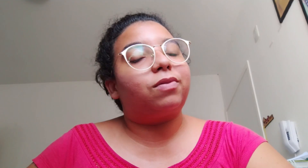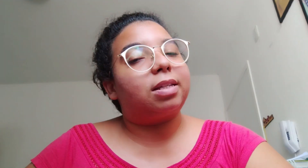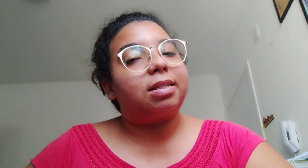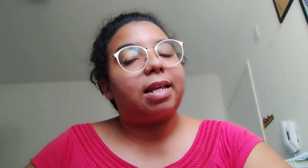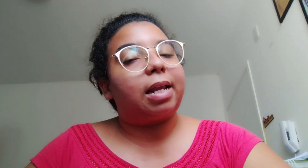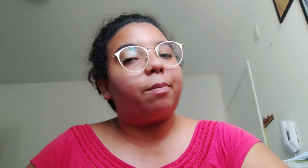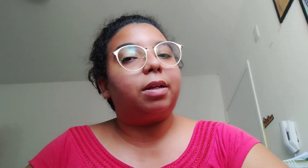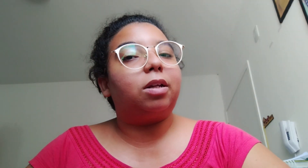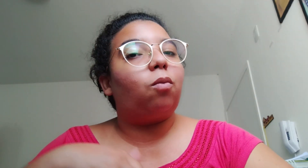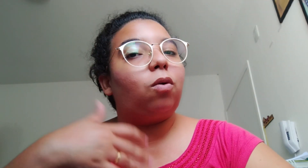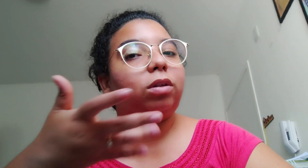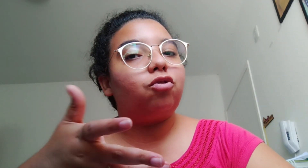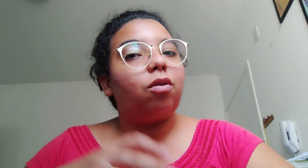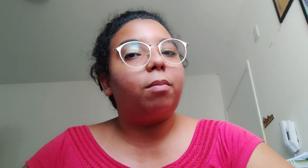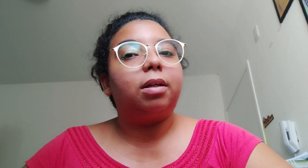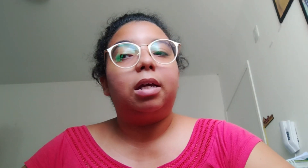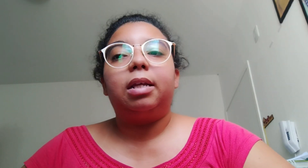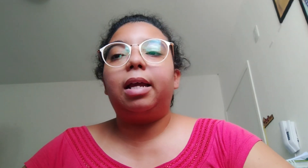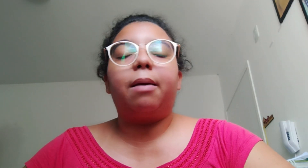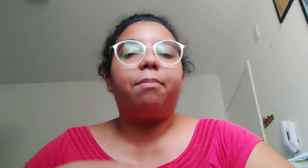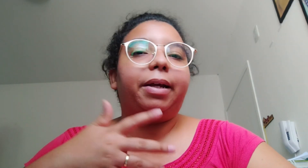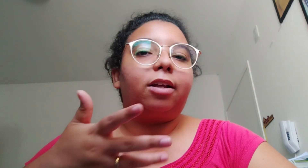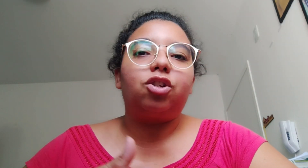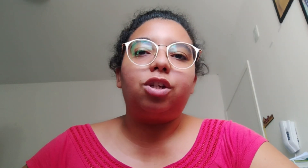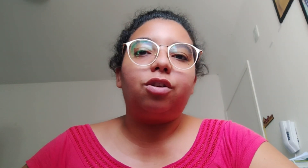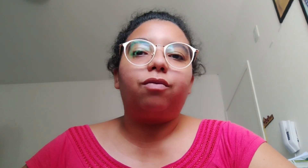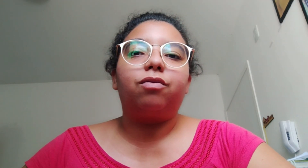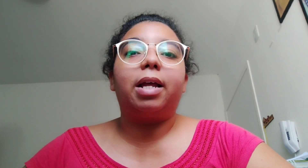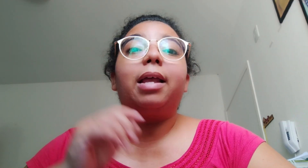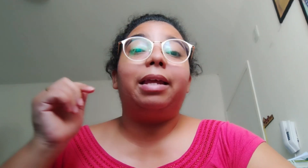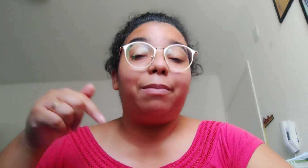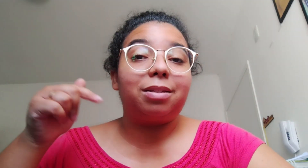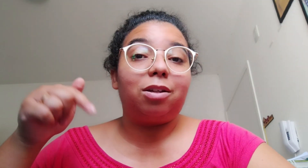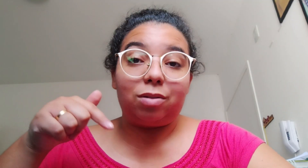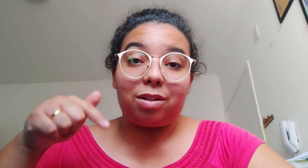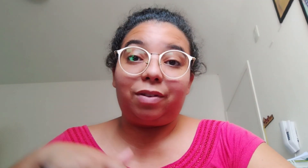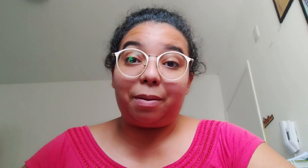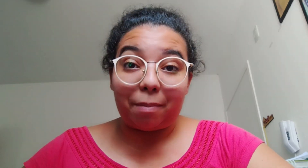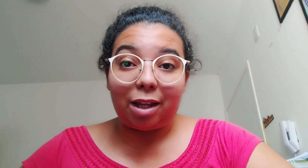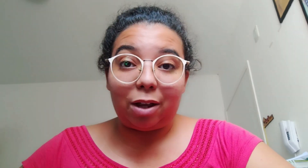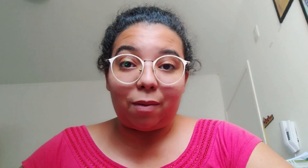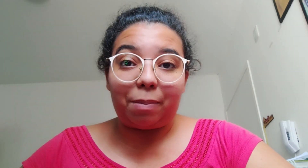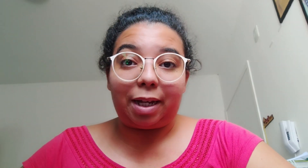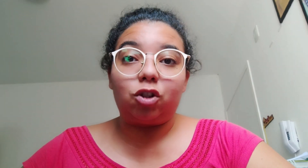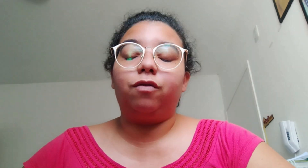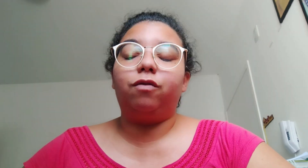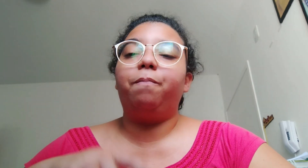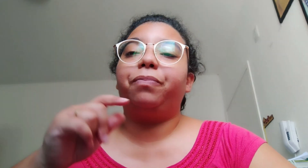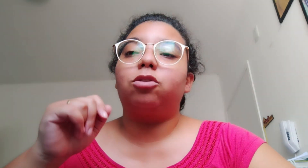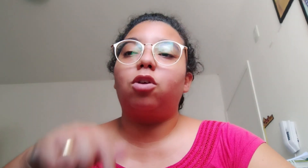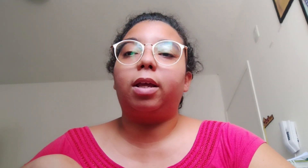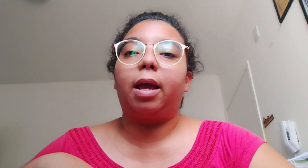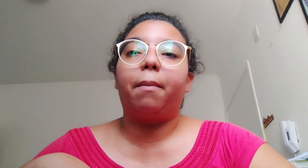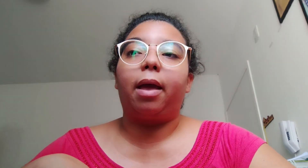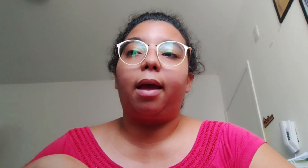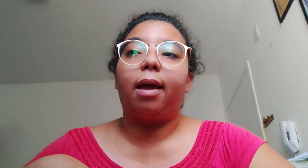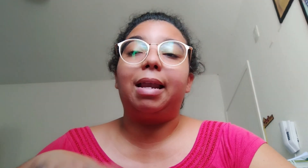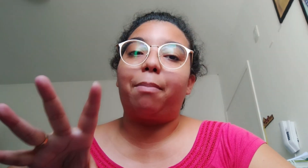vocês quiserem aprender um outro idioma, tem aplicativos, né? Libras, inclusive, também tem um aplicativo, só que ele é